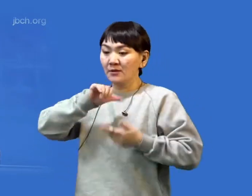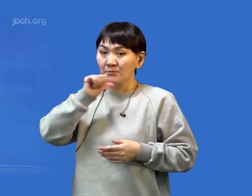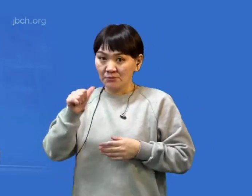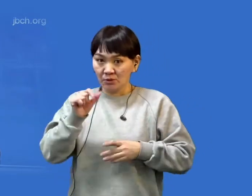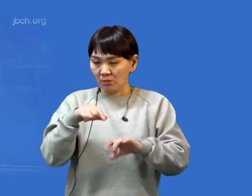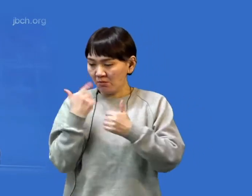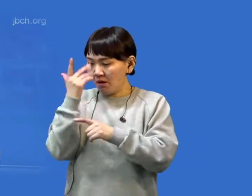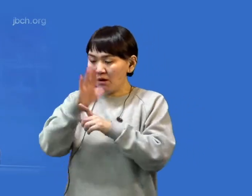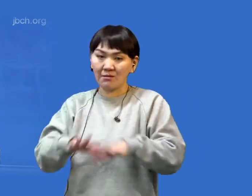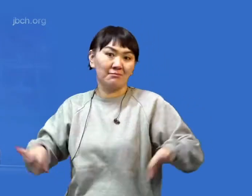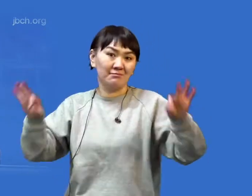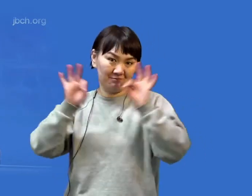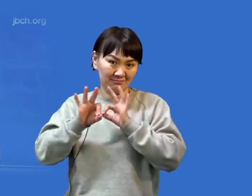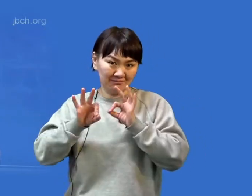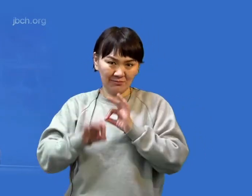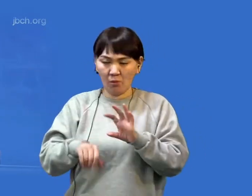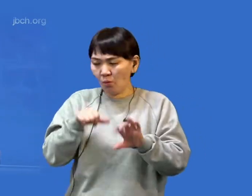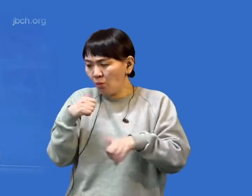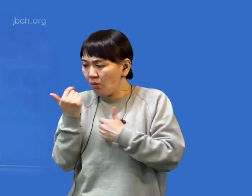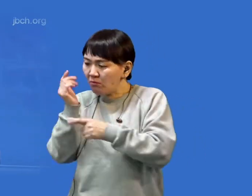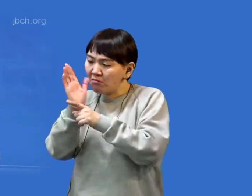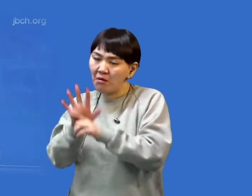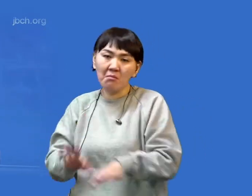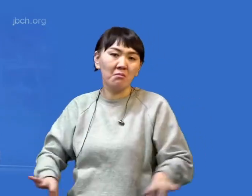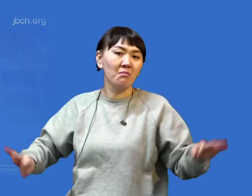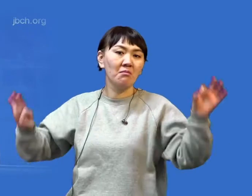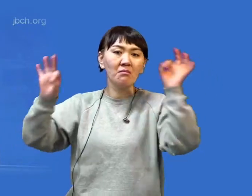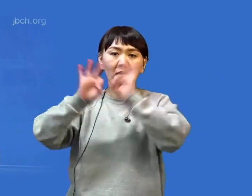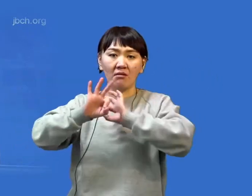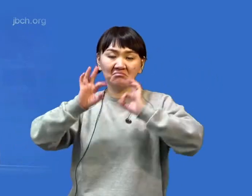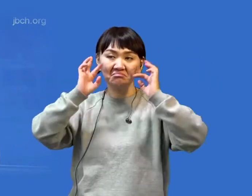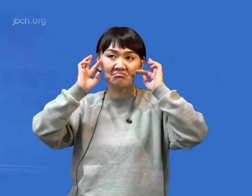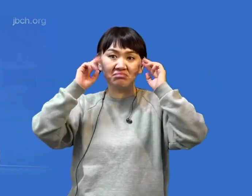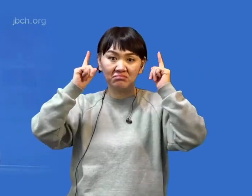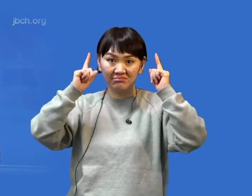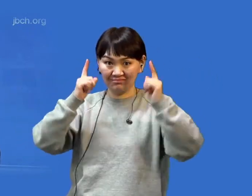Ерөөсөө хүнийг хайрлах сэтгэл байхаа болж.